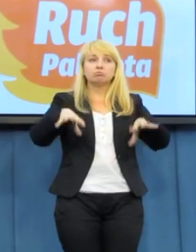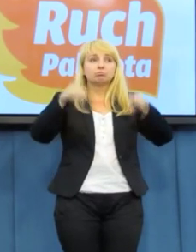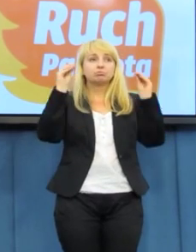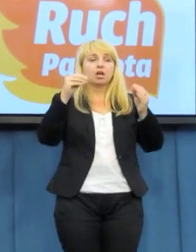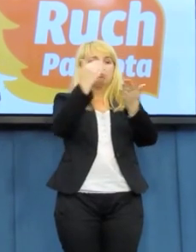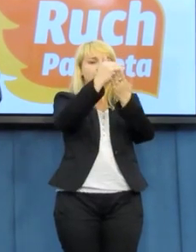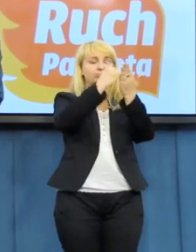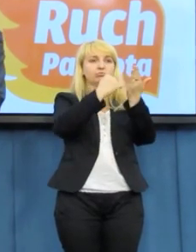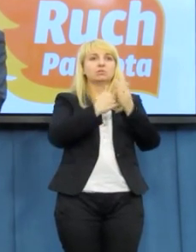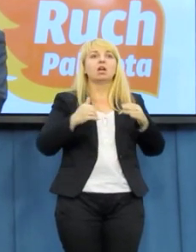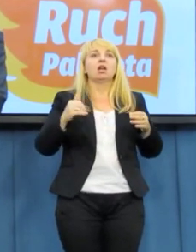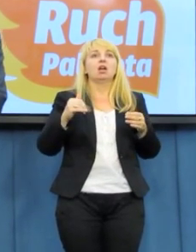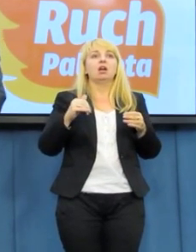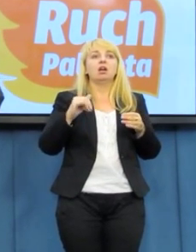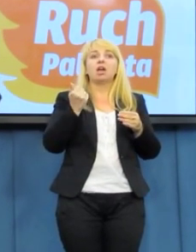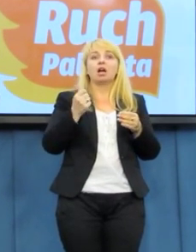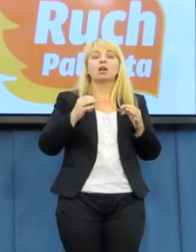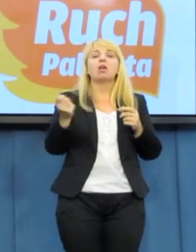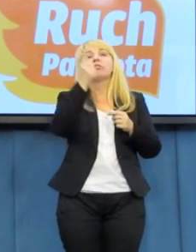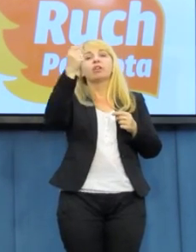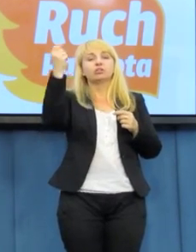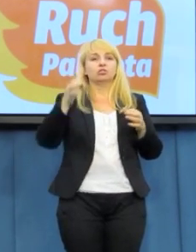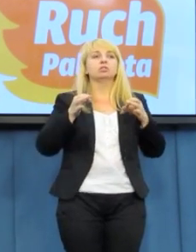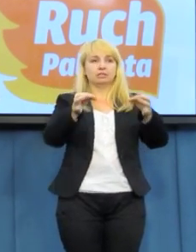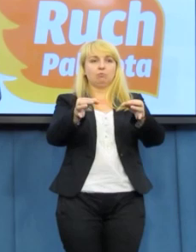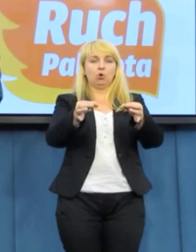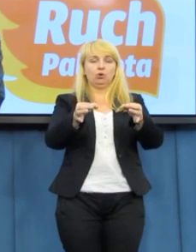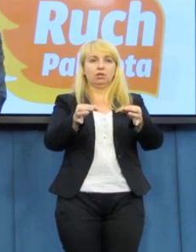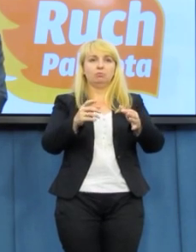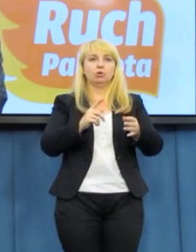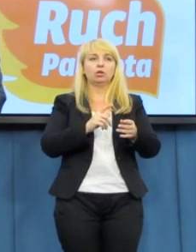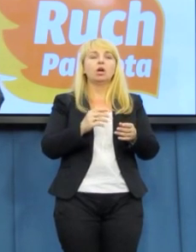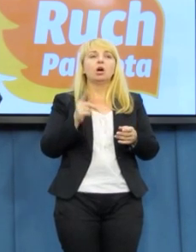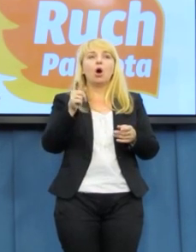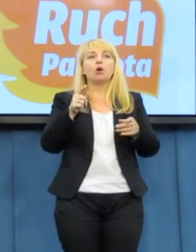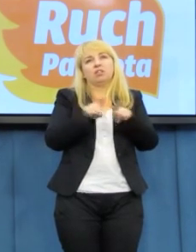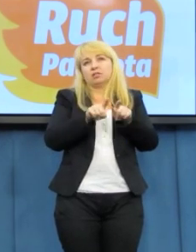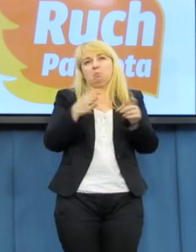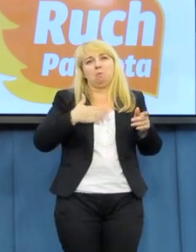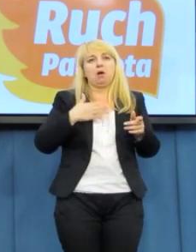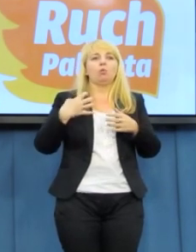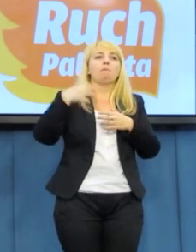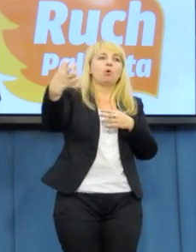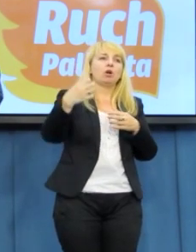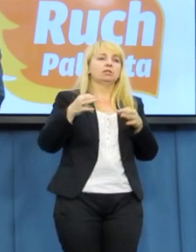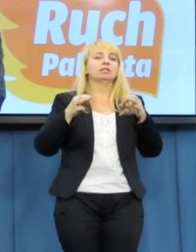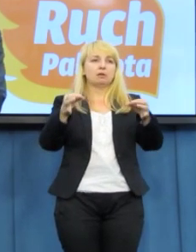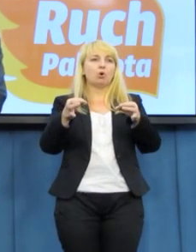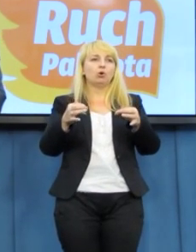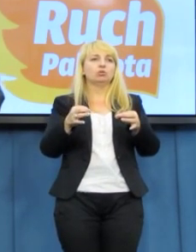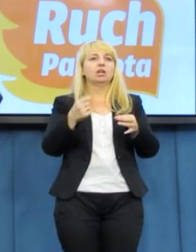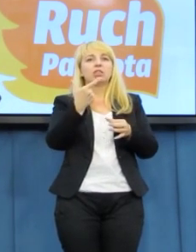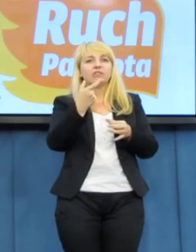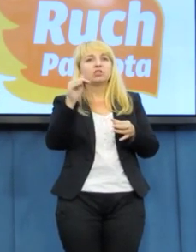jeździli samochodami tam powyżej 200, 300, 400 tysięcy, jakimiś rzucającymi się w oczy, oni i tak jeżdżą samochodami po 100 tysięcy,